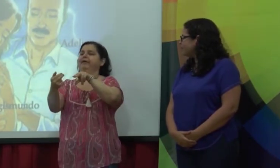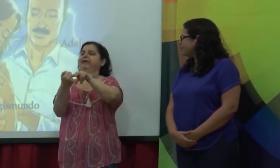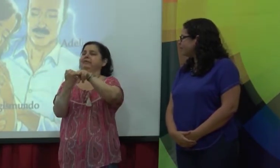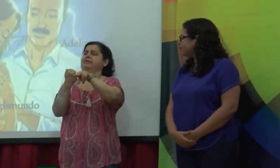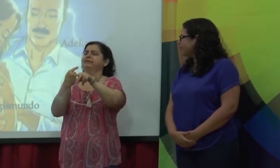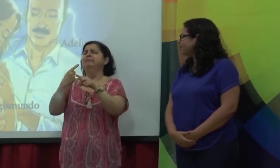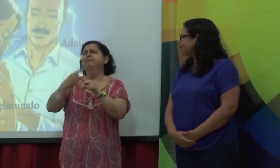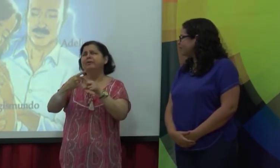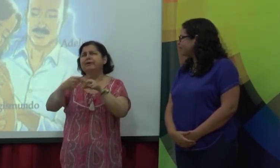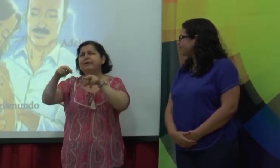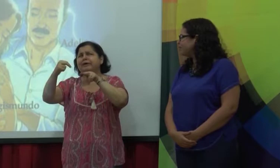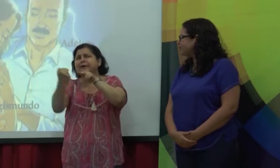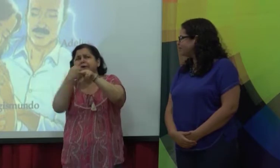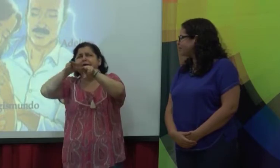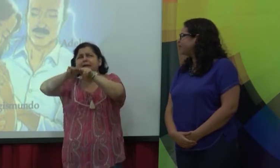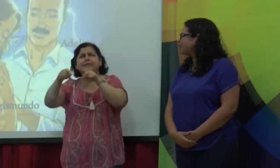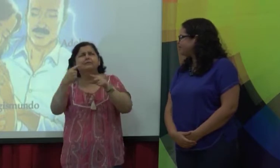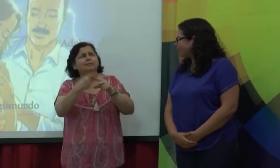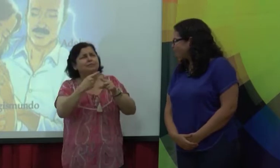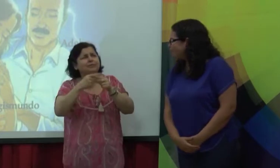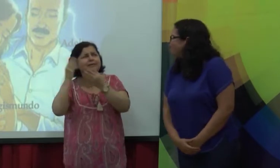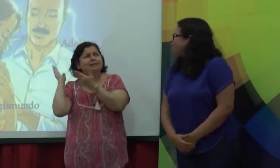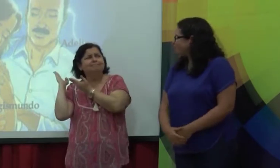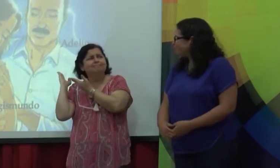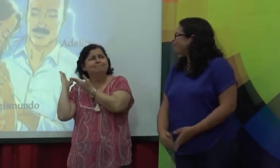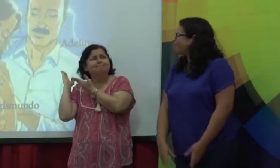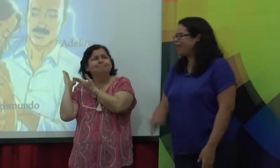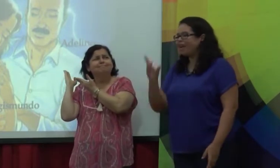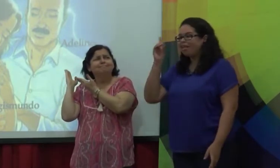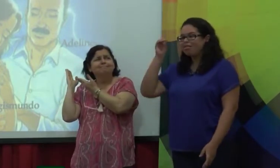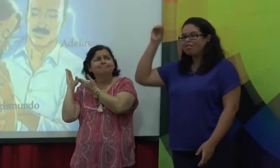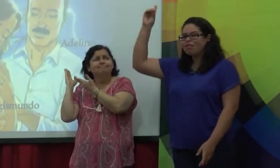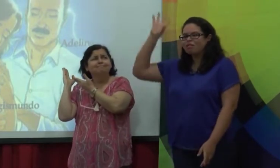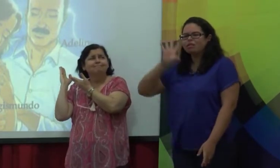das leis da encarnação,